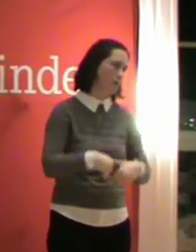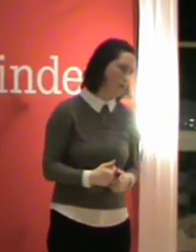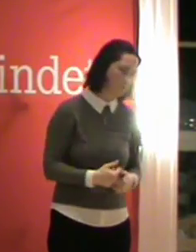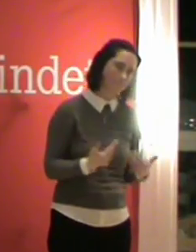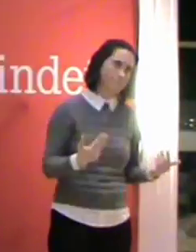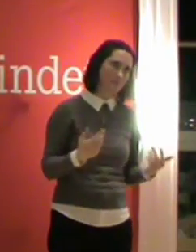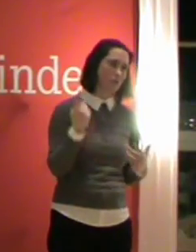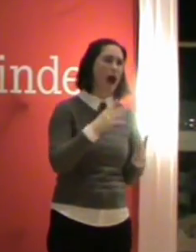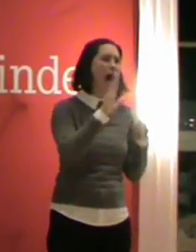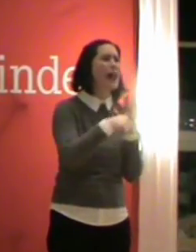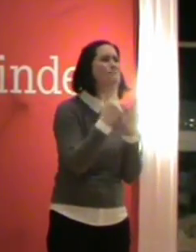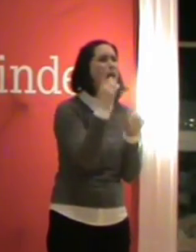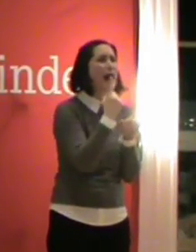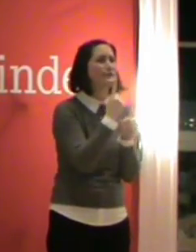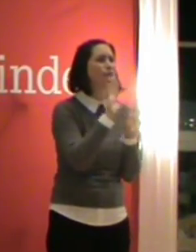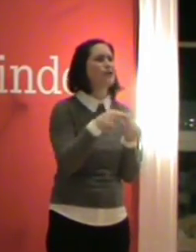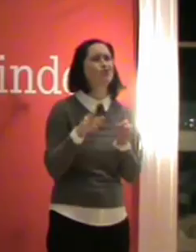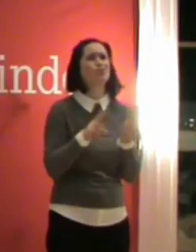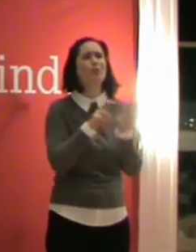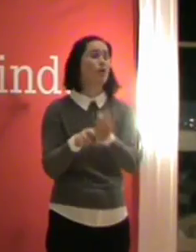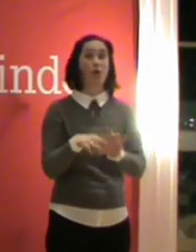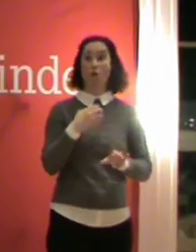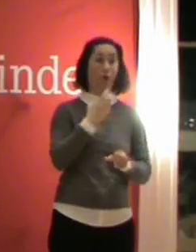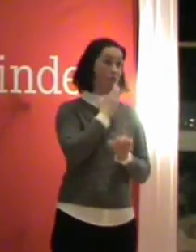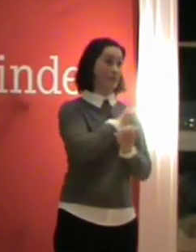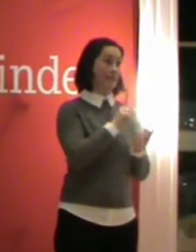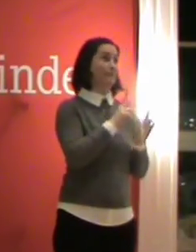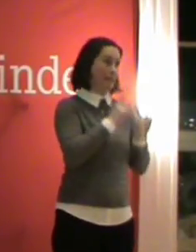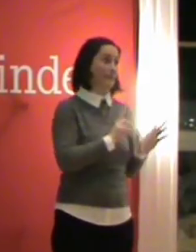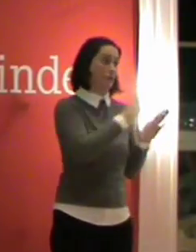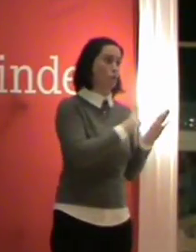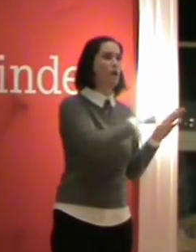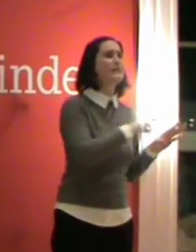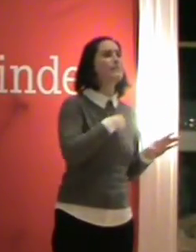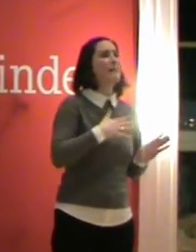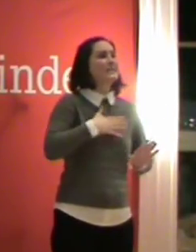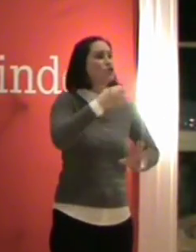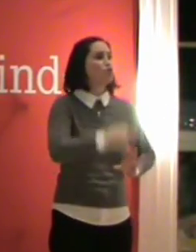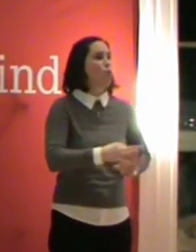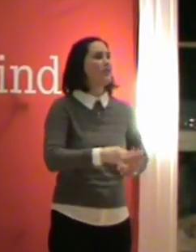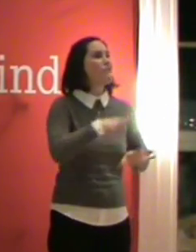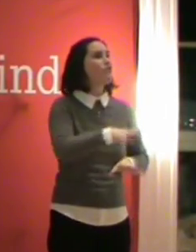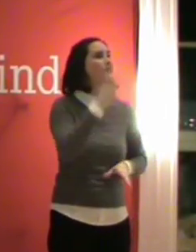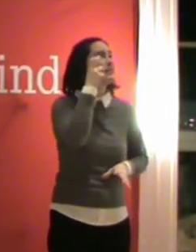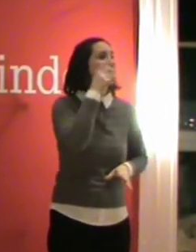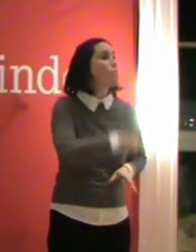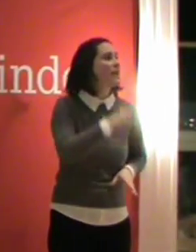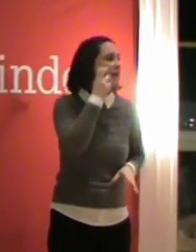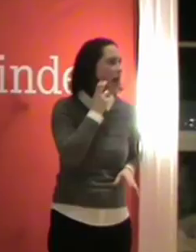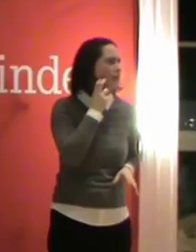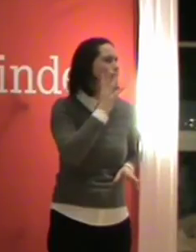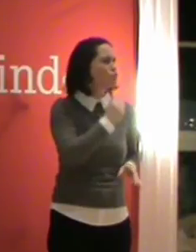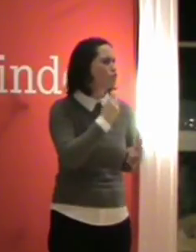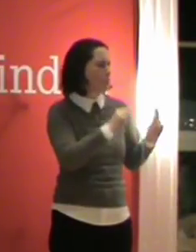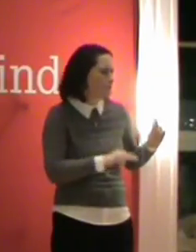furchtbar. Halb eins. Ja, ich hoffe, das passiert mir nicht. Nee, das ist. Weil ich habe einen kleinen Sohn von 14 Monaten und den will ich jetzt endlich mal wieder